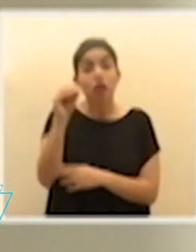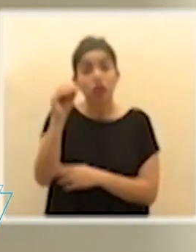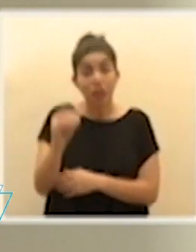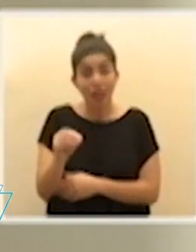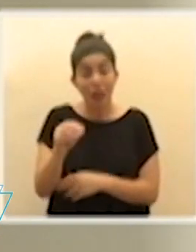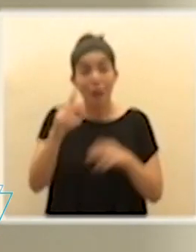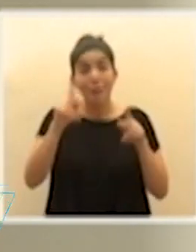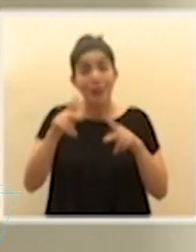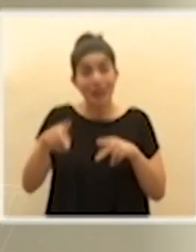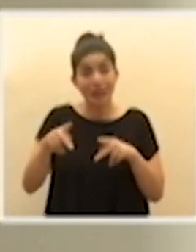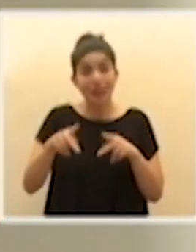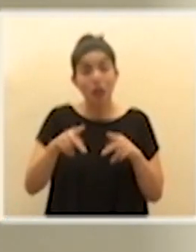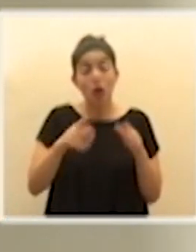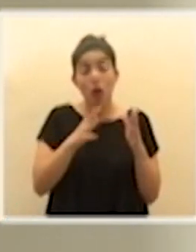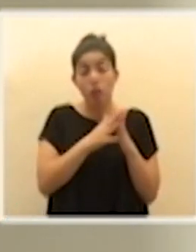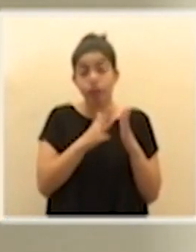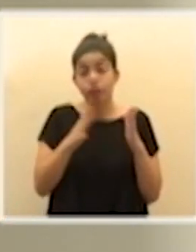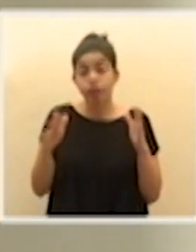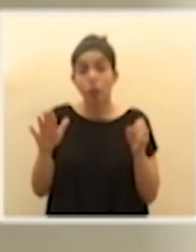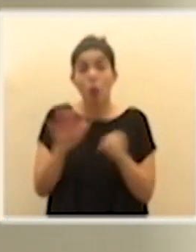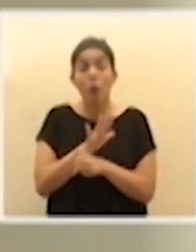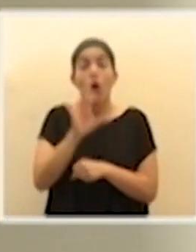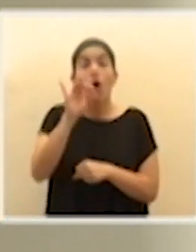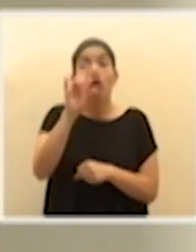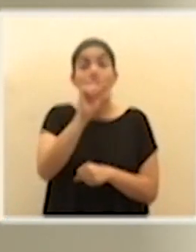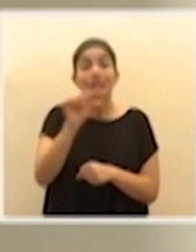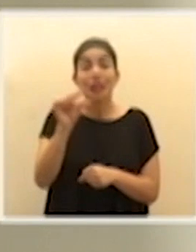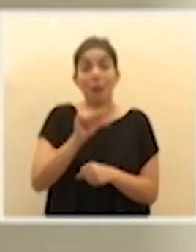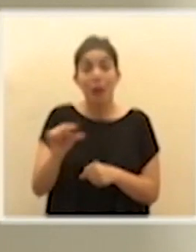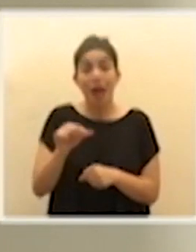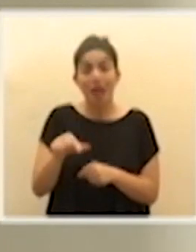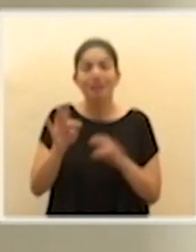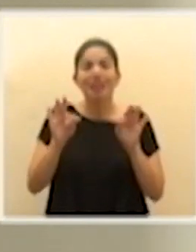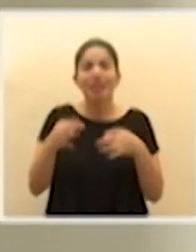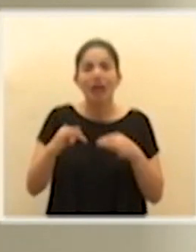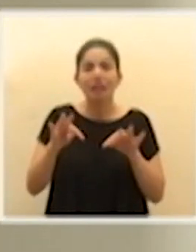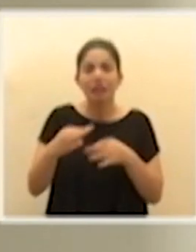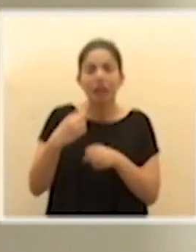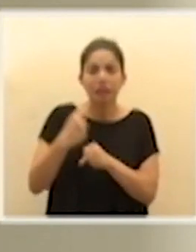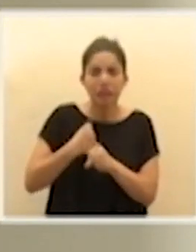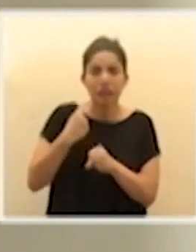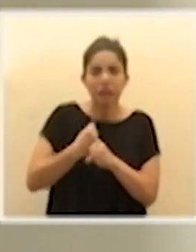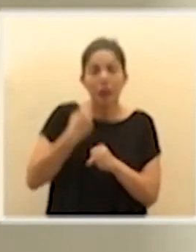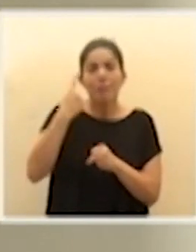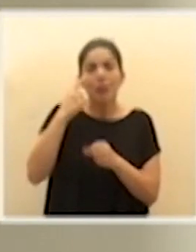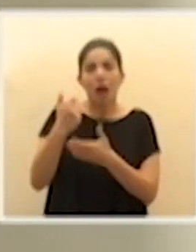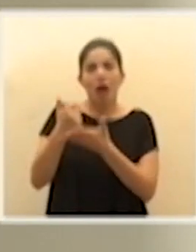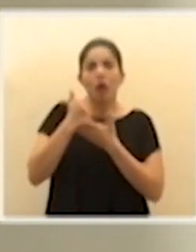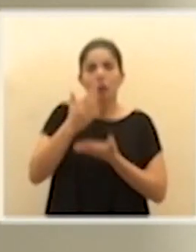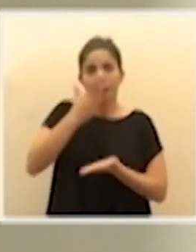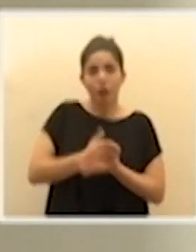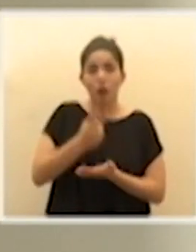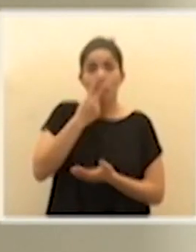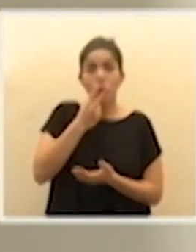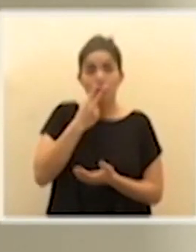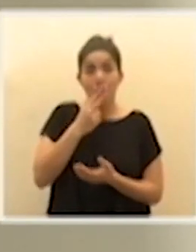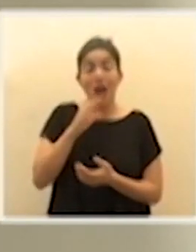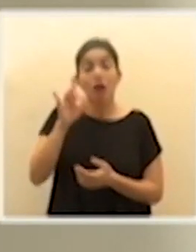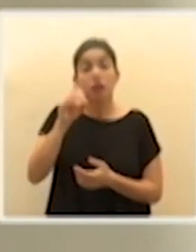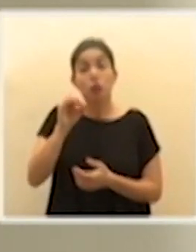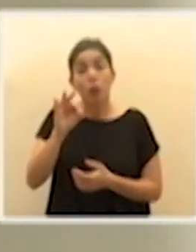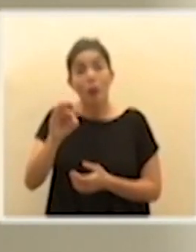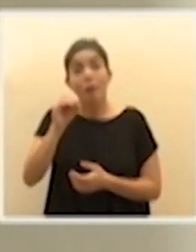las personas que completan las 8 semanas de estos talleres de trabajo para cesación de fumado dejan de